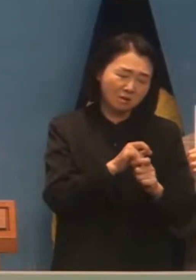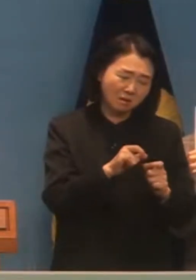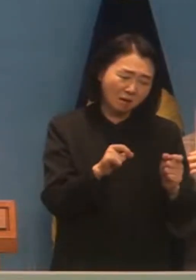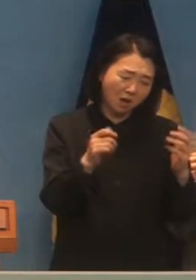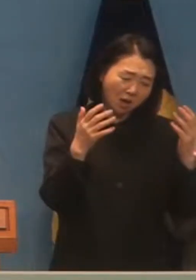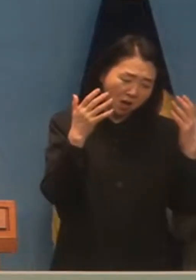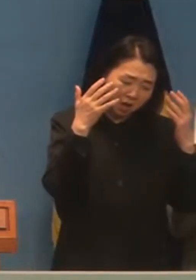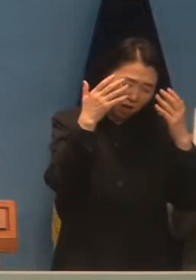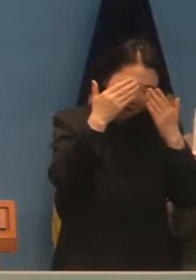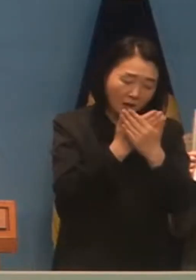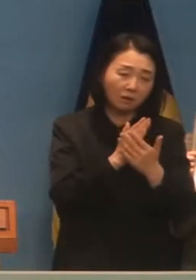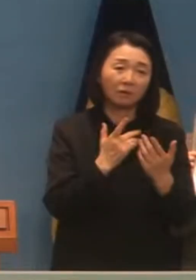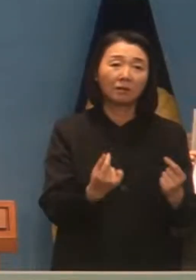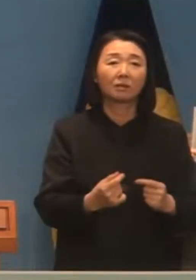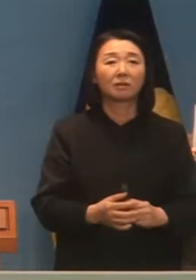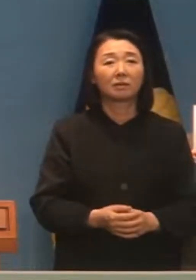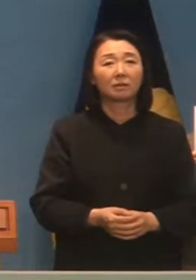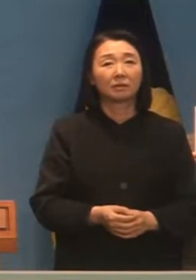어두운 시간이었습니다.